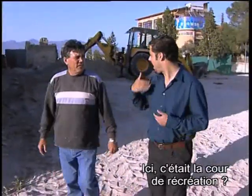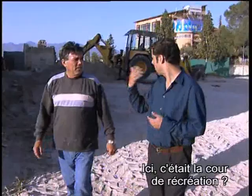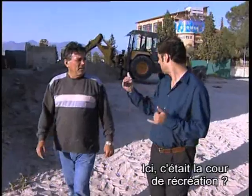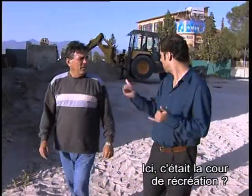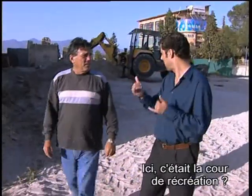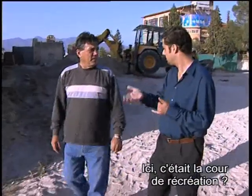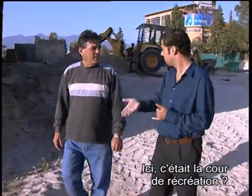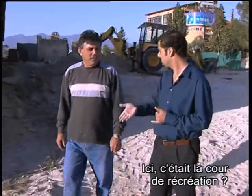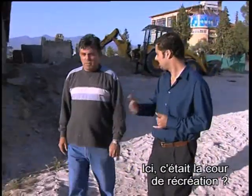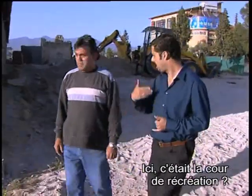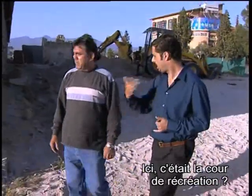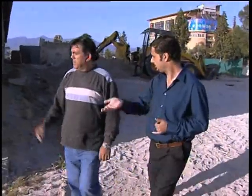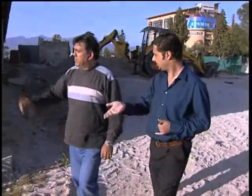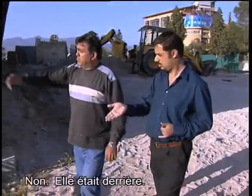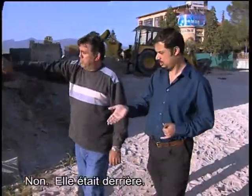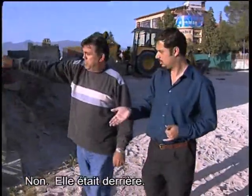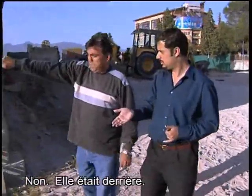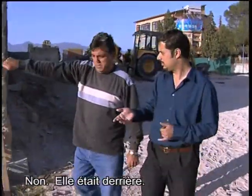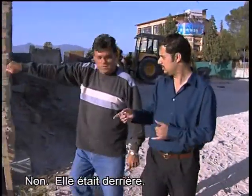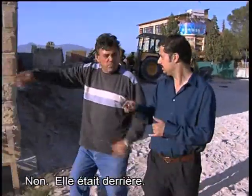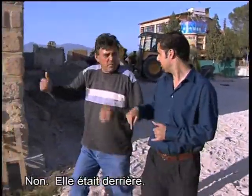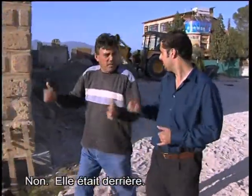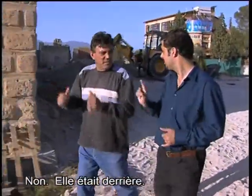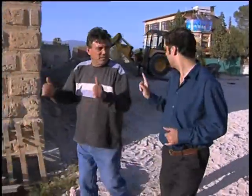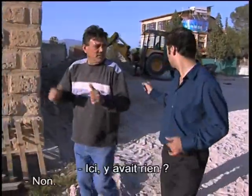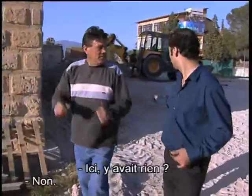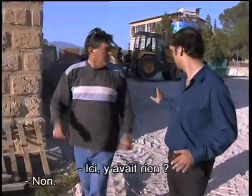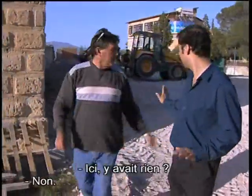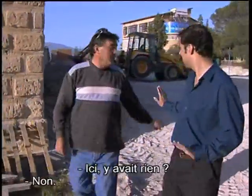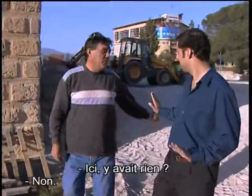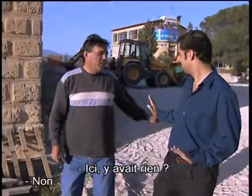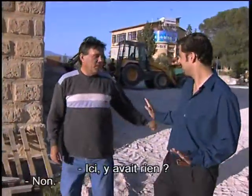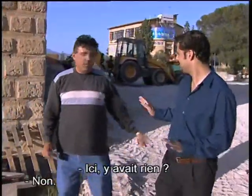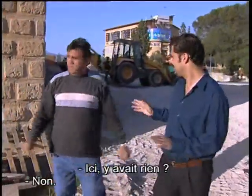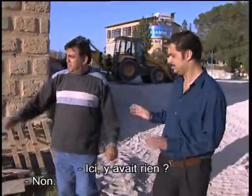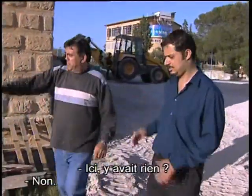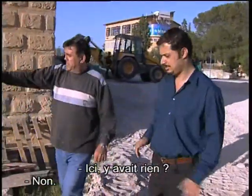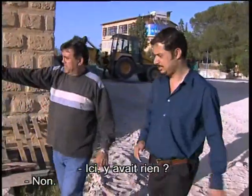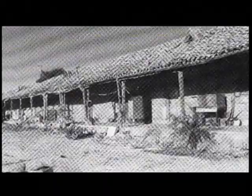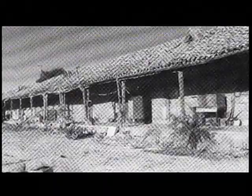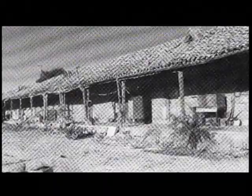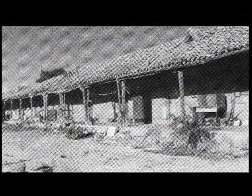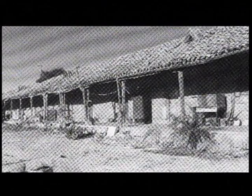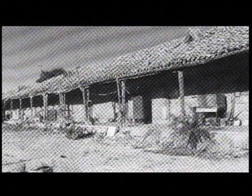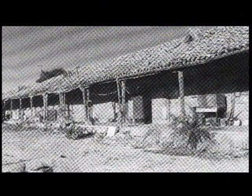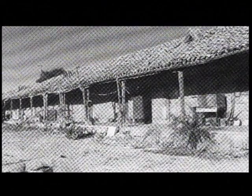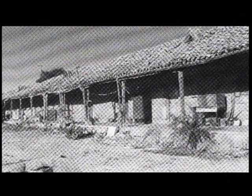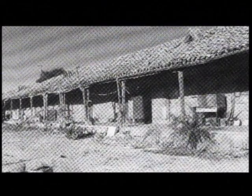Ici, c'était la cour de récréation ? Non, elle était derrière. Alors ici, il n'y avait rien ? Non.